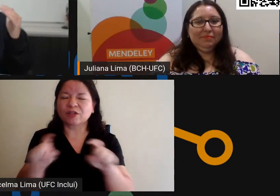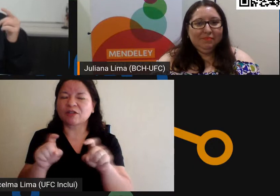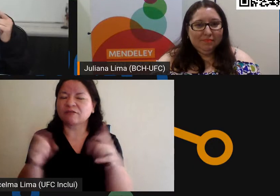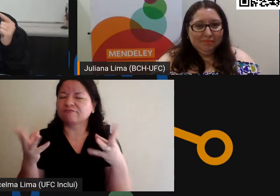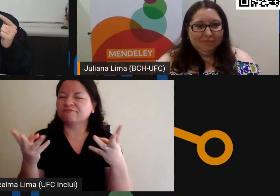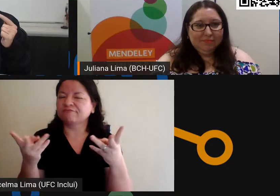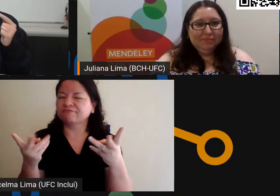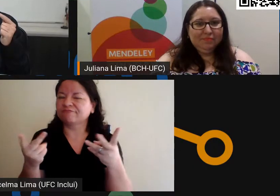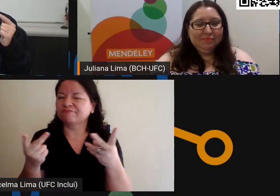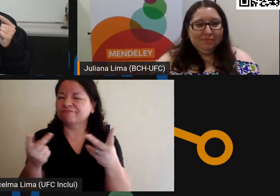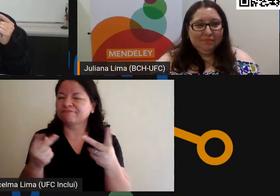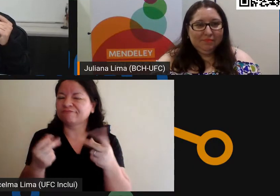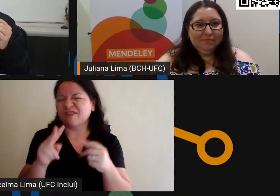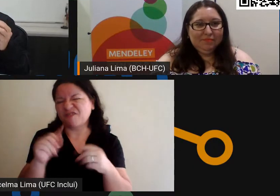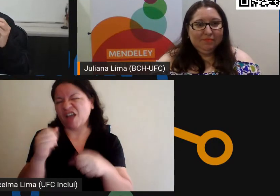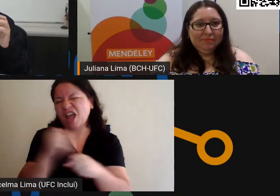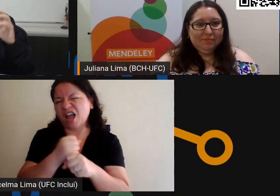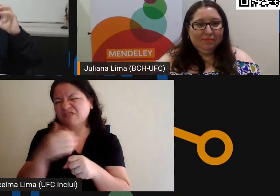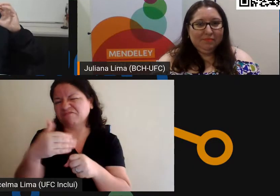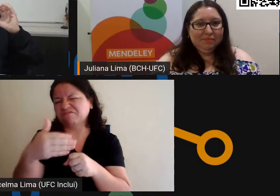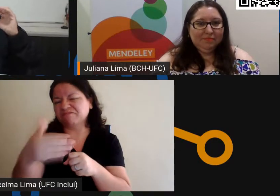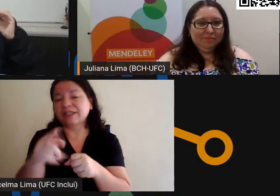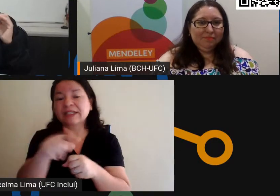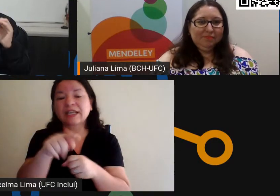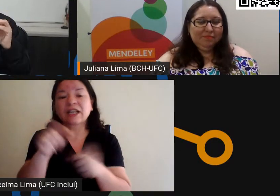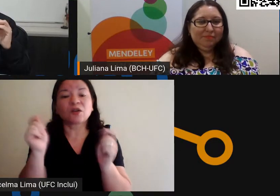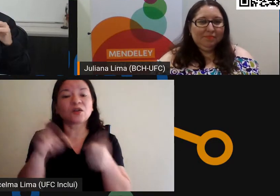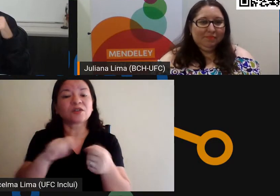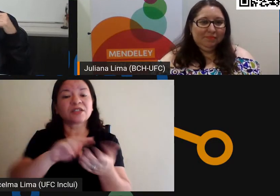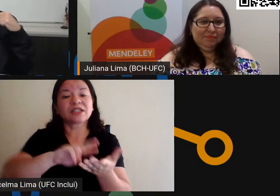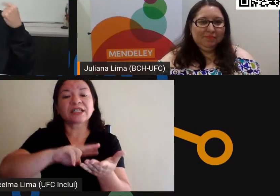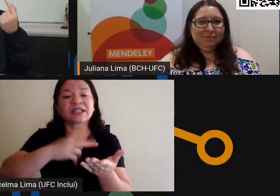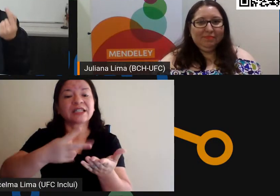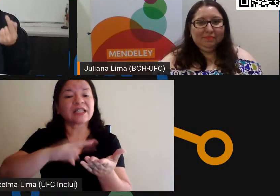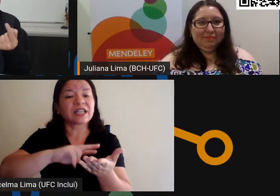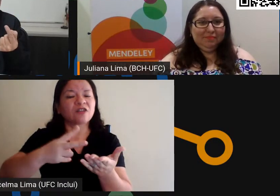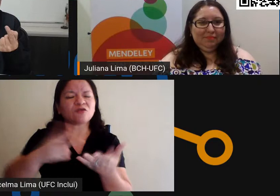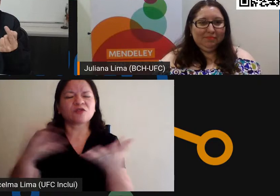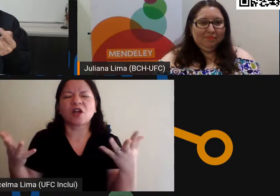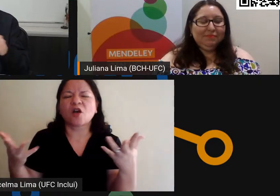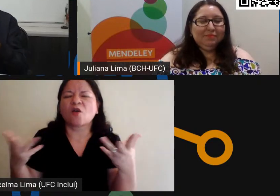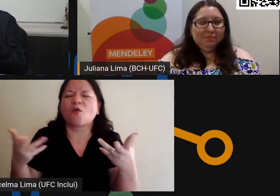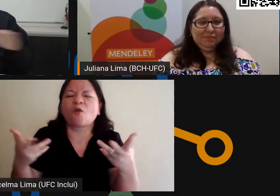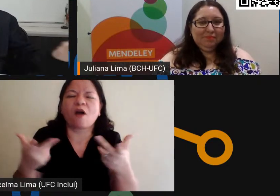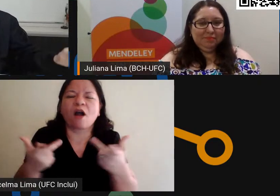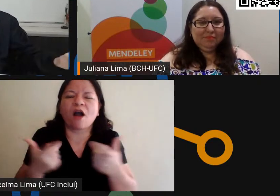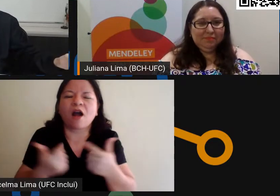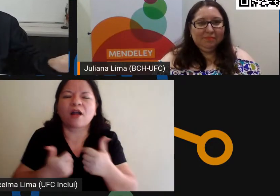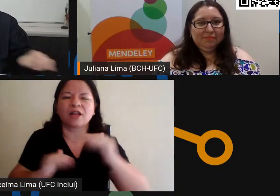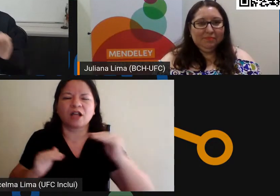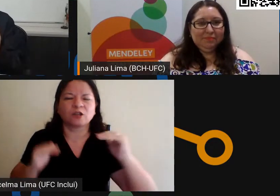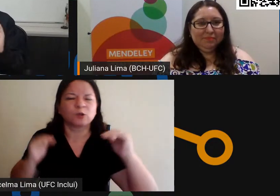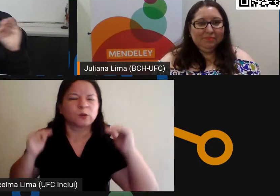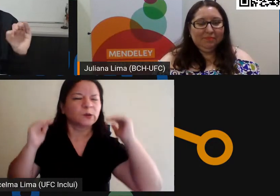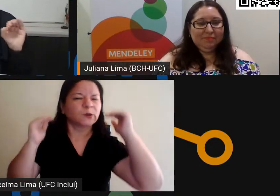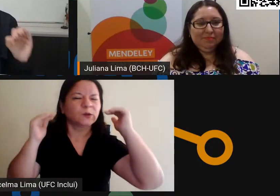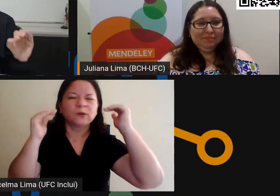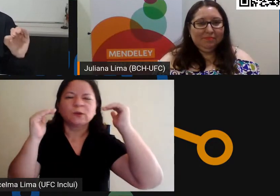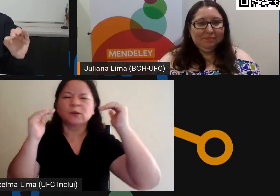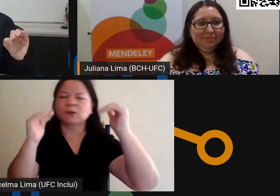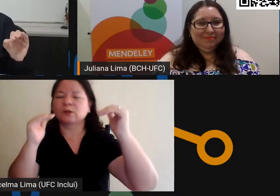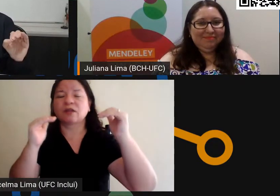algumas décadas ainda, que eles façam traduções simultâneas de altíssimo nível para todos os idiomas. Aí